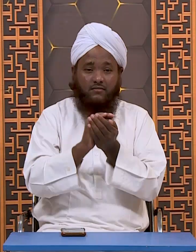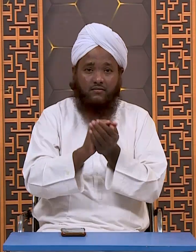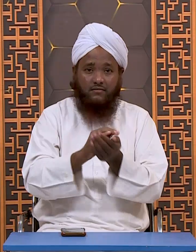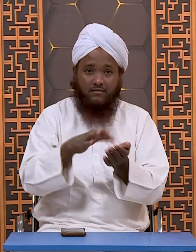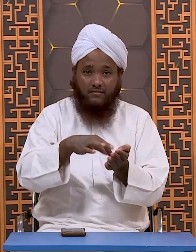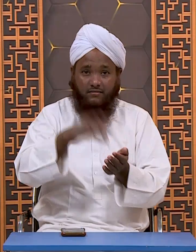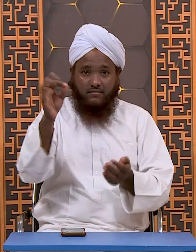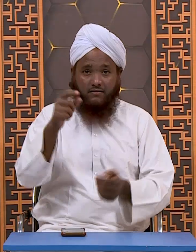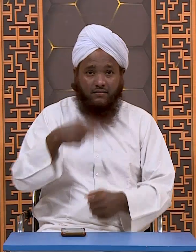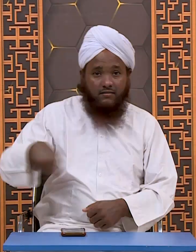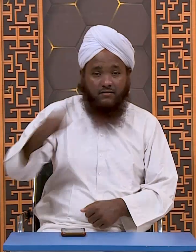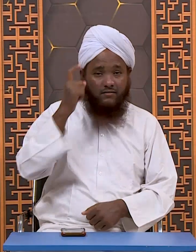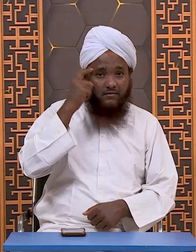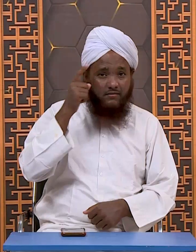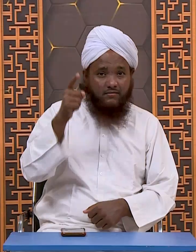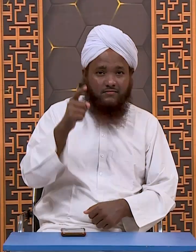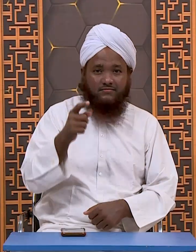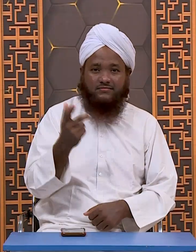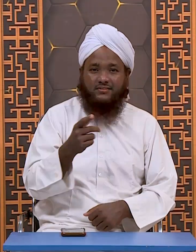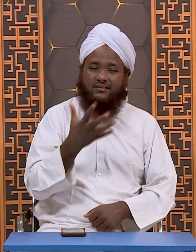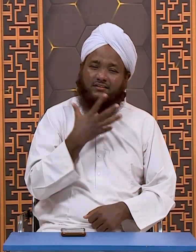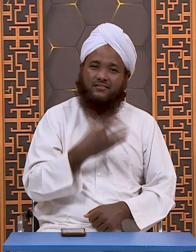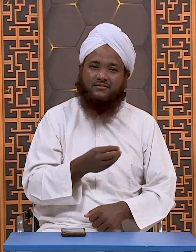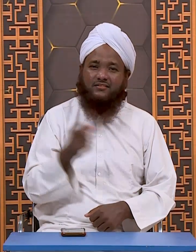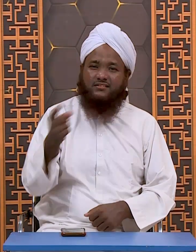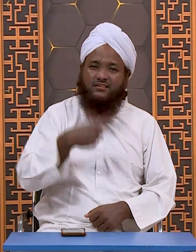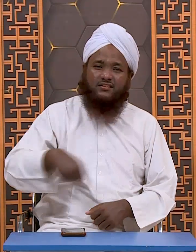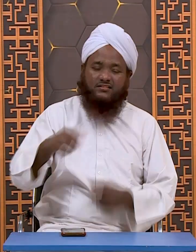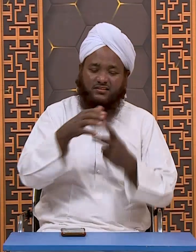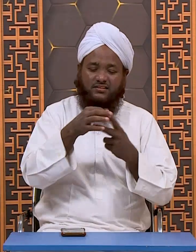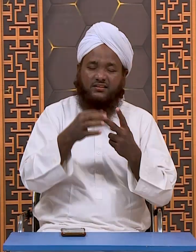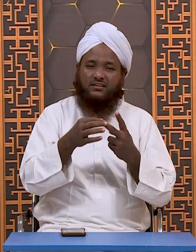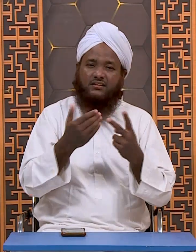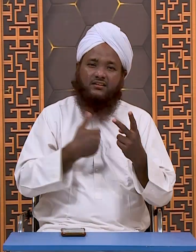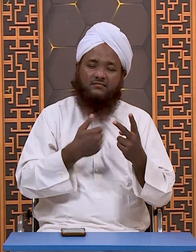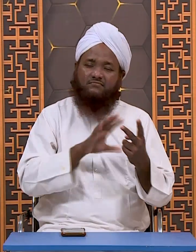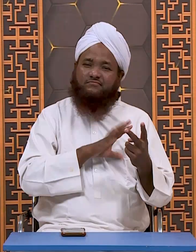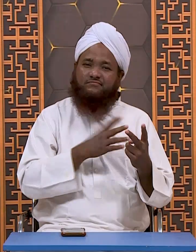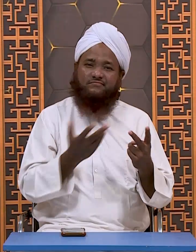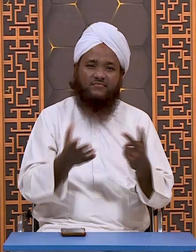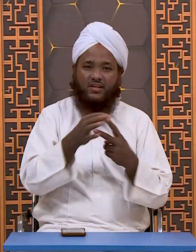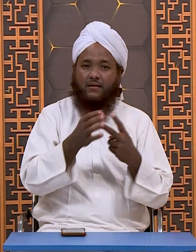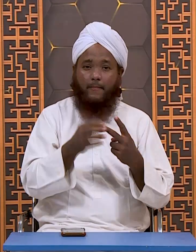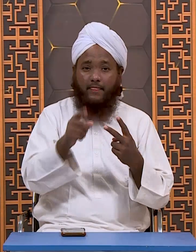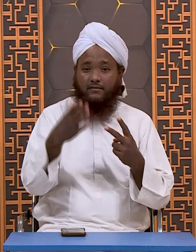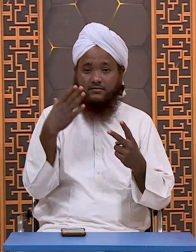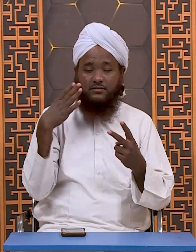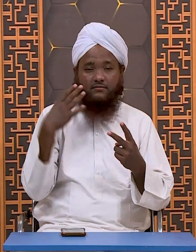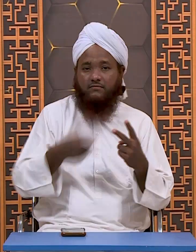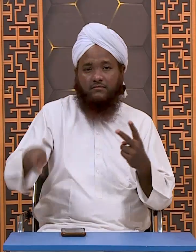یہ اختیار کرنا پڑے گا، مگر افسوس کہ لوگ ان دونوں اعمال کے ثواب اور ان کی فضیلت سے لا علم